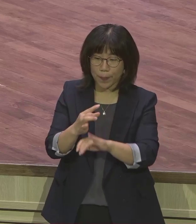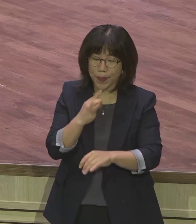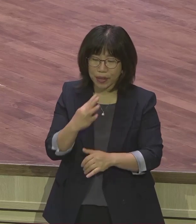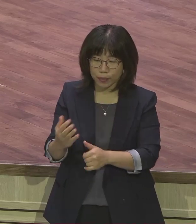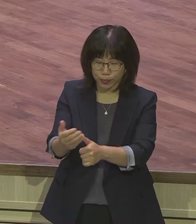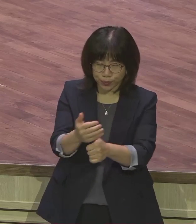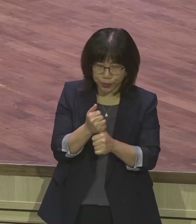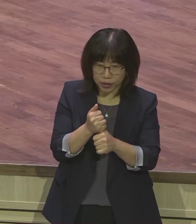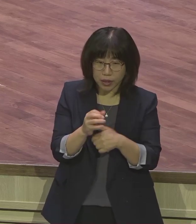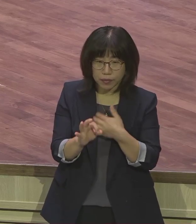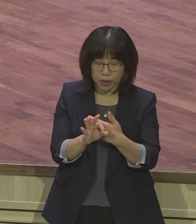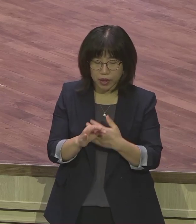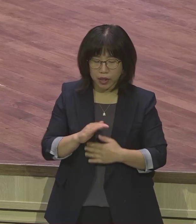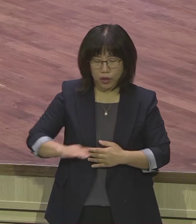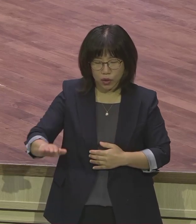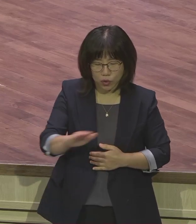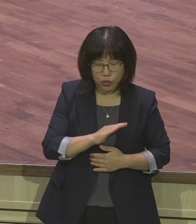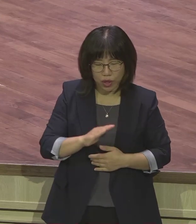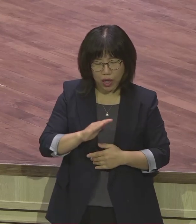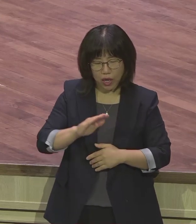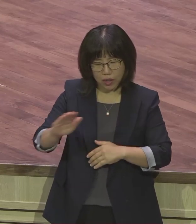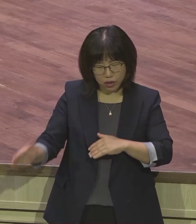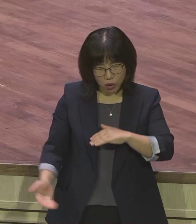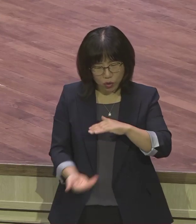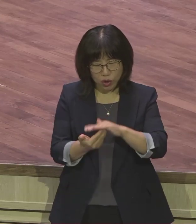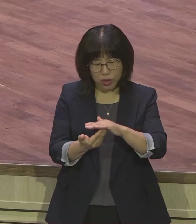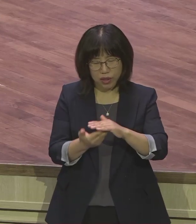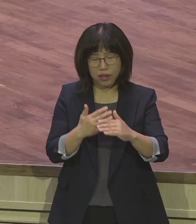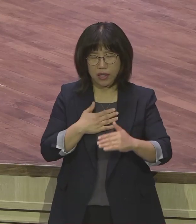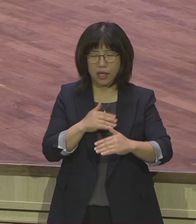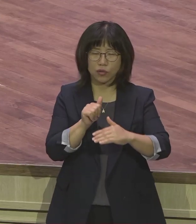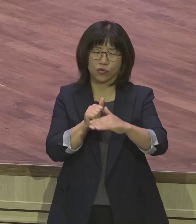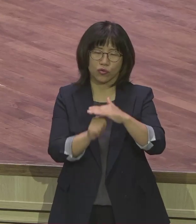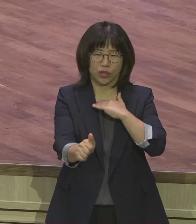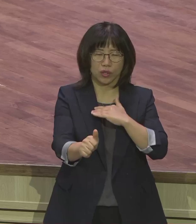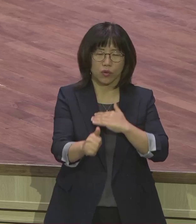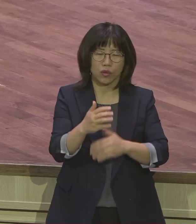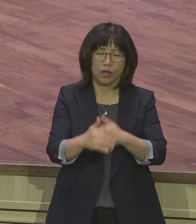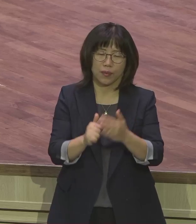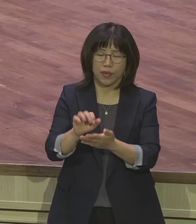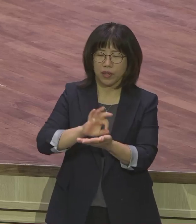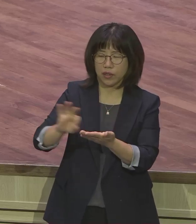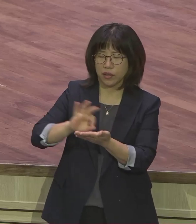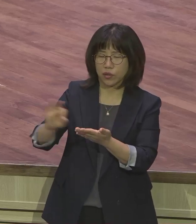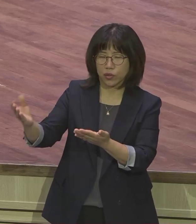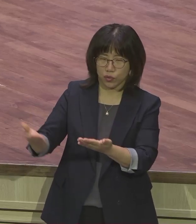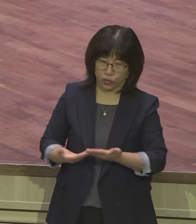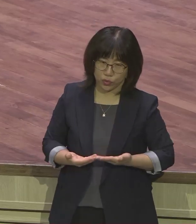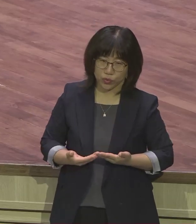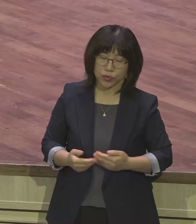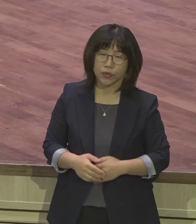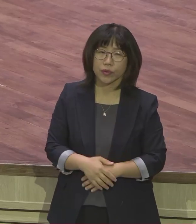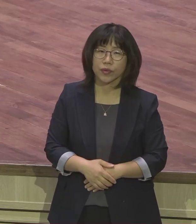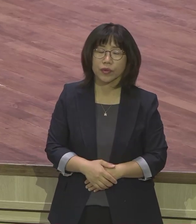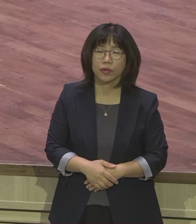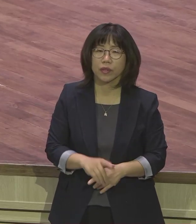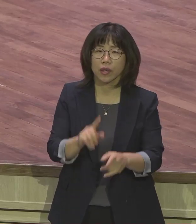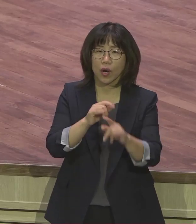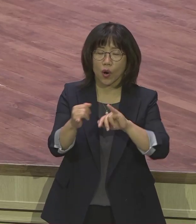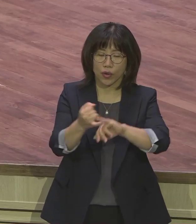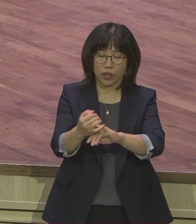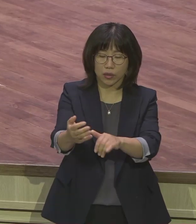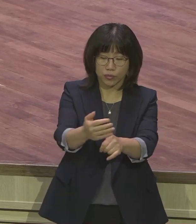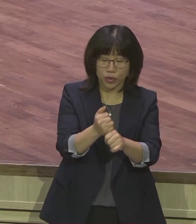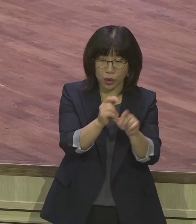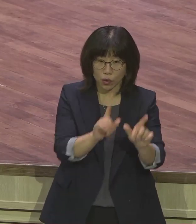언약을 붙잡을 때 우리 언약 성취를 위한 주인공으로 신입하게 된다. 그리고 이렇게 언약을 붙잡은 삶 속에